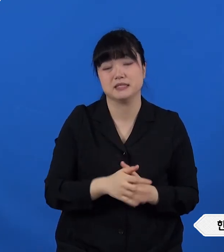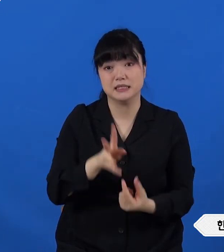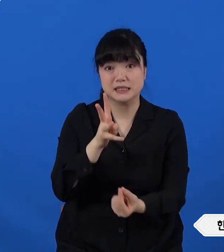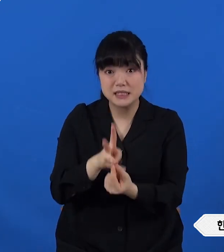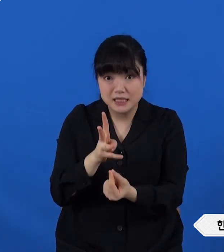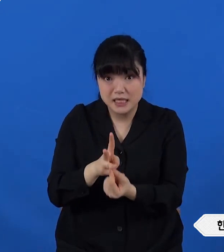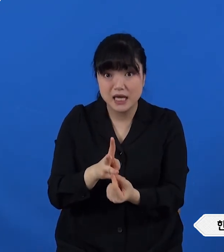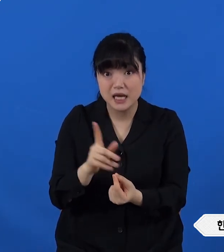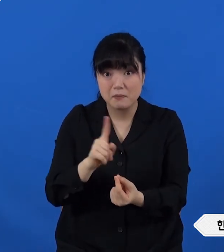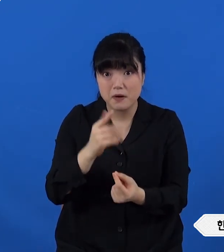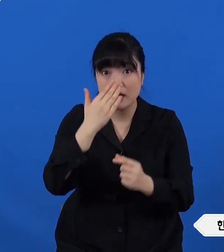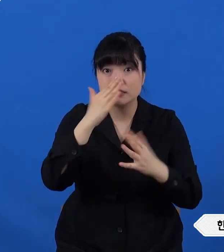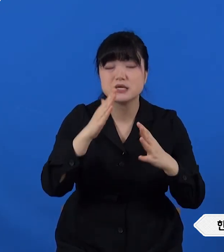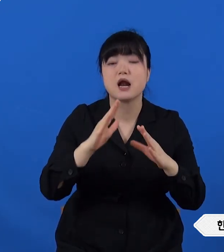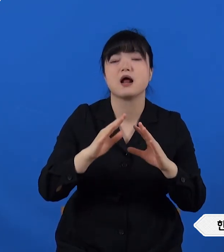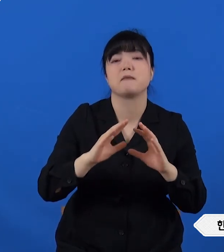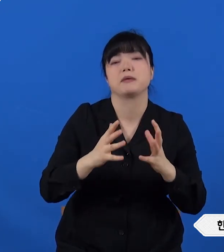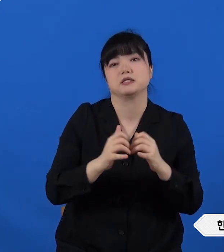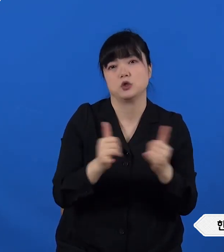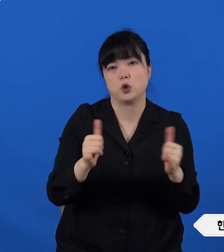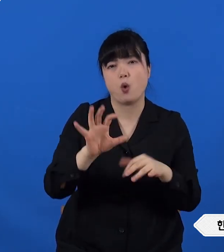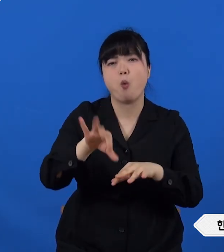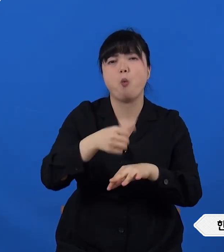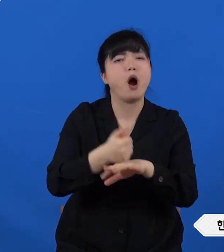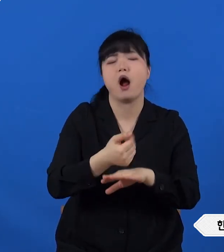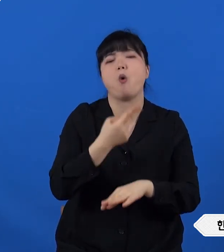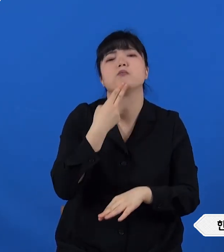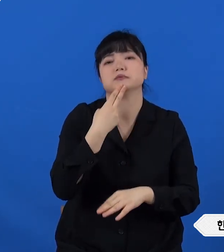셋째는 이스라엘 백성들에게 왕이 없었습니다.